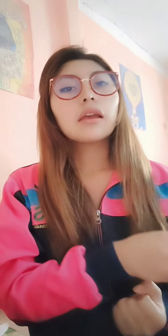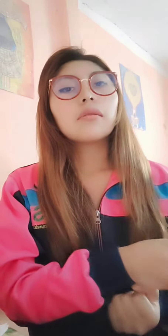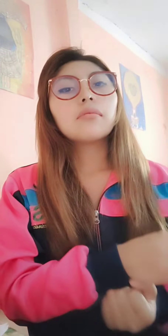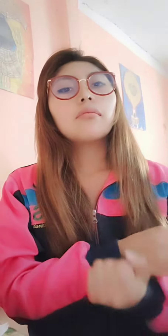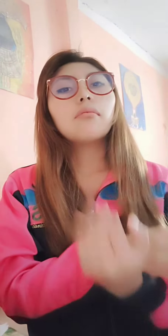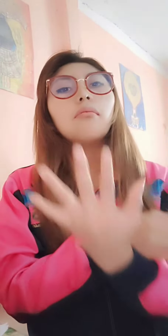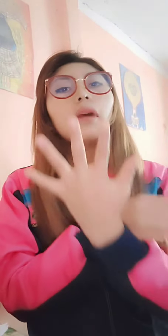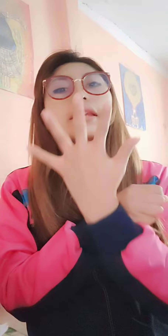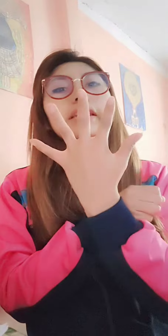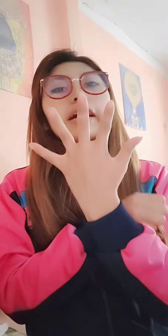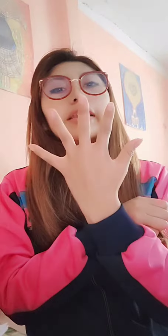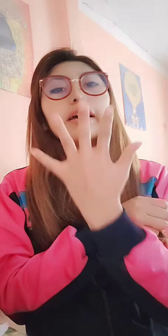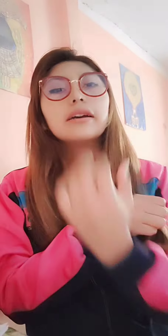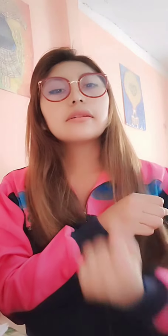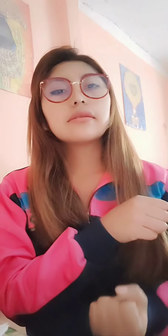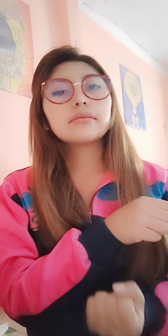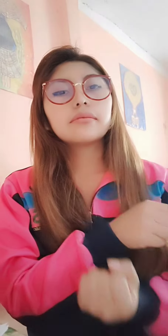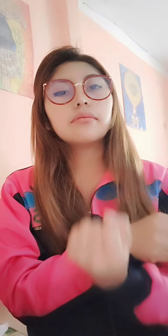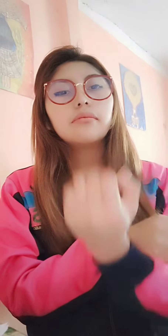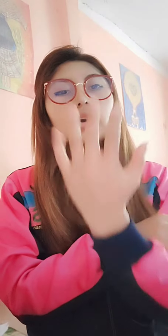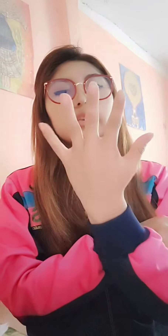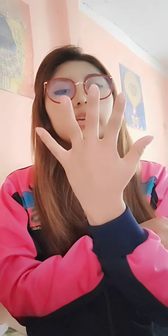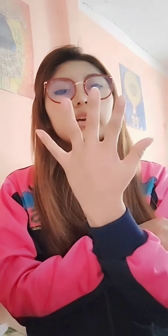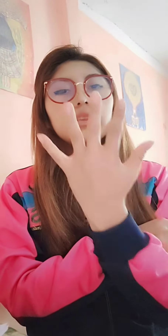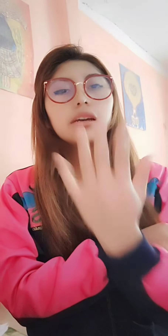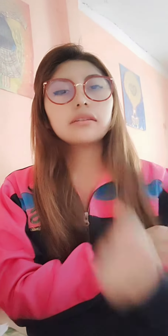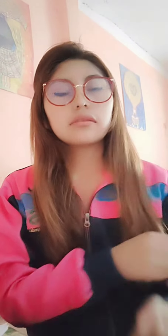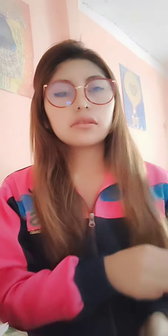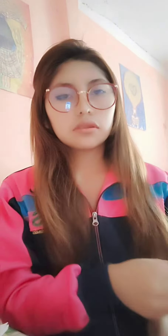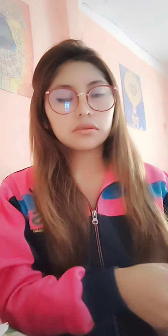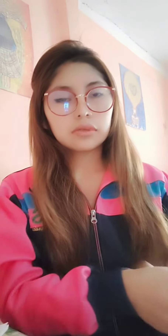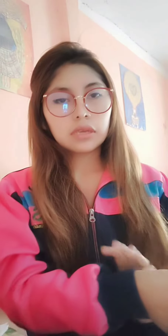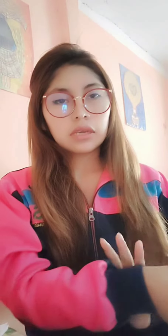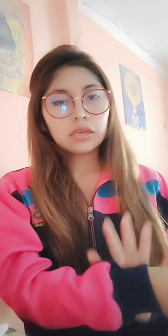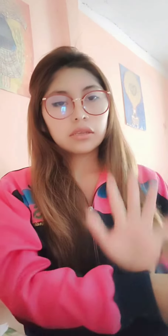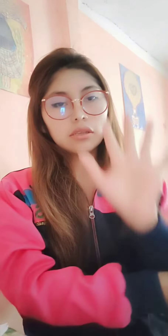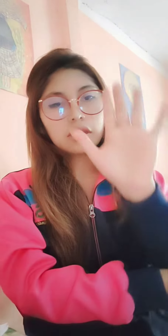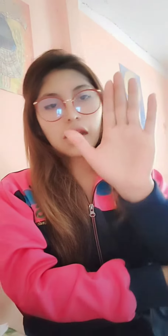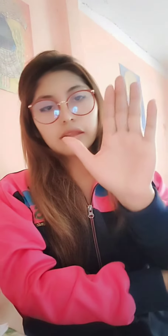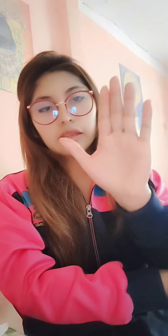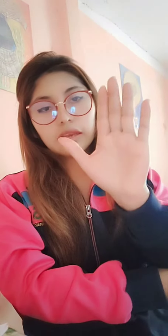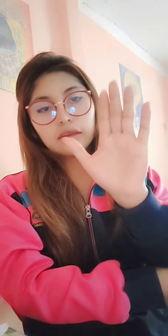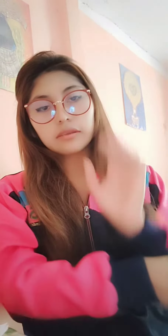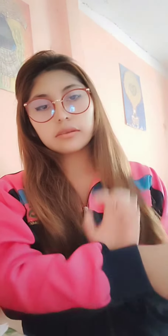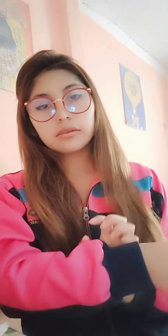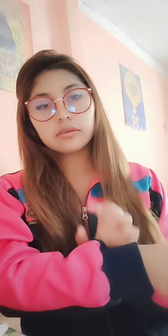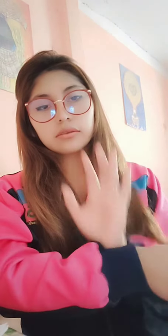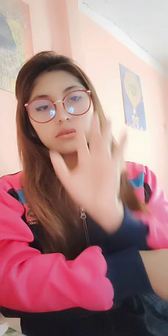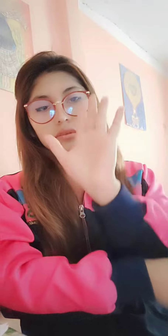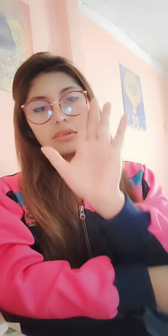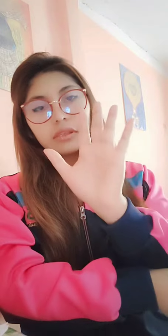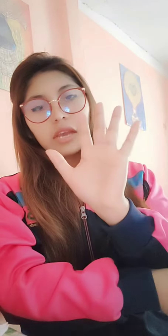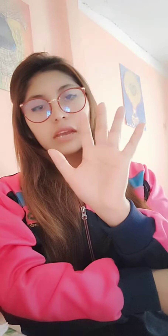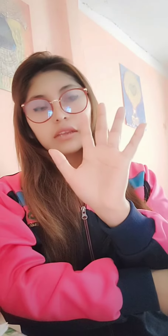Mañana, mañana. Tarde, tarde.